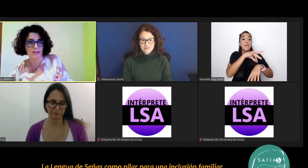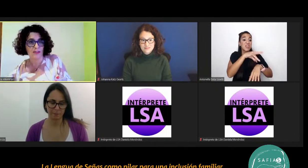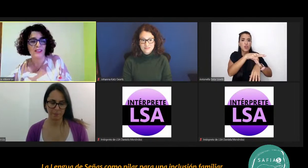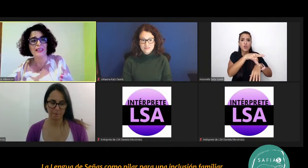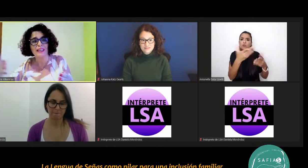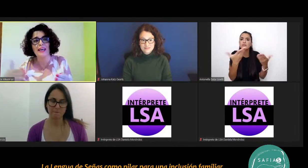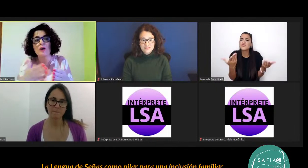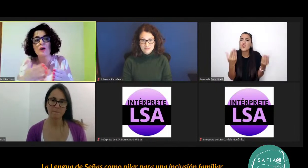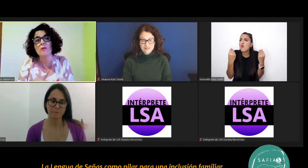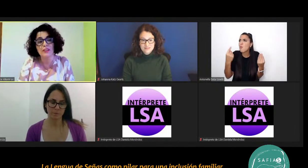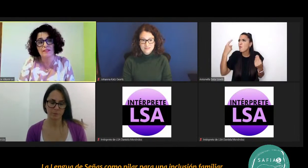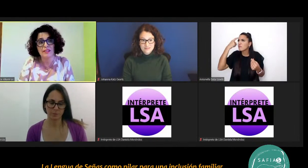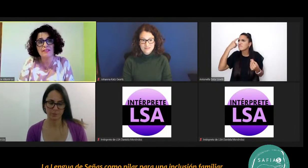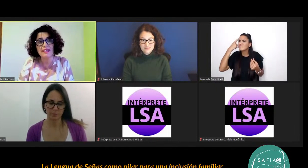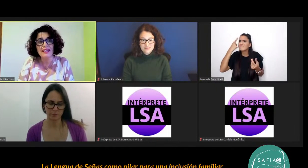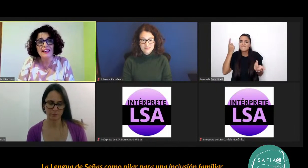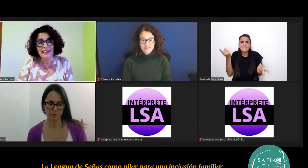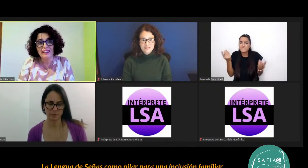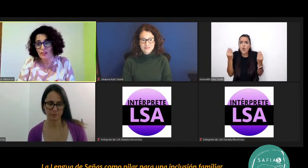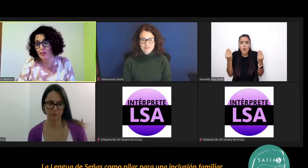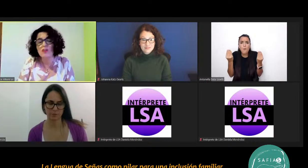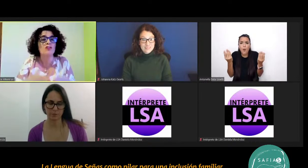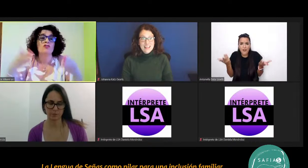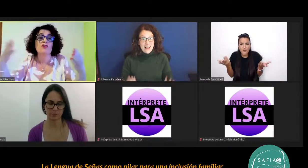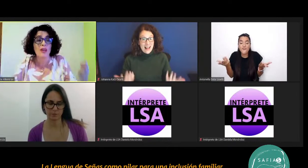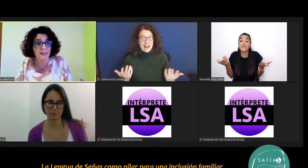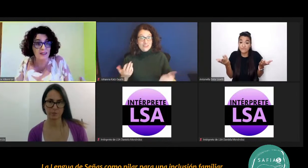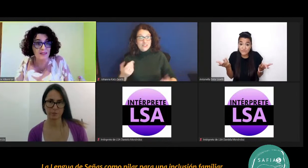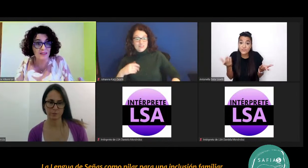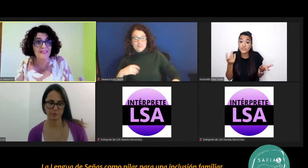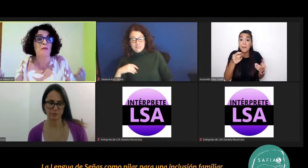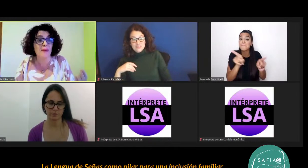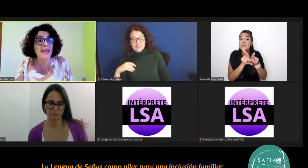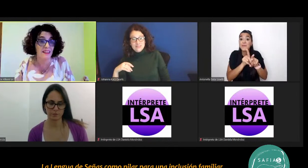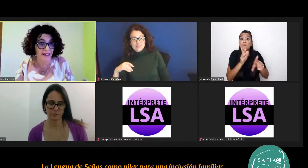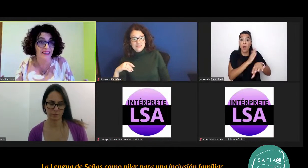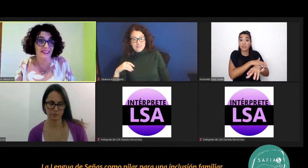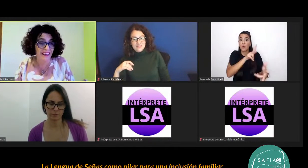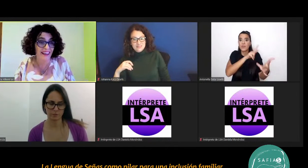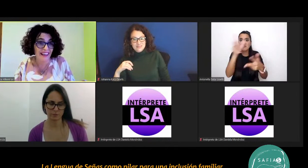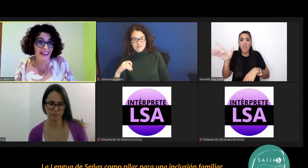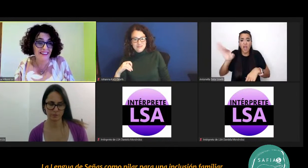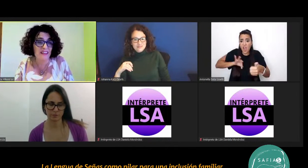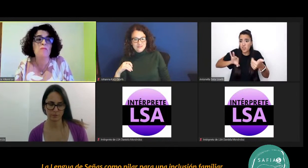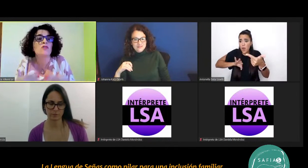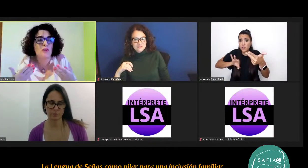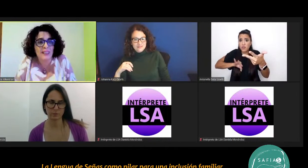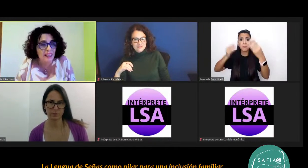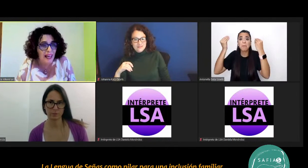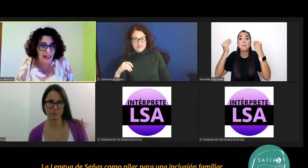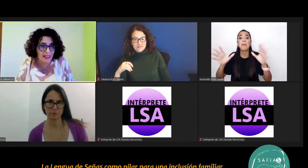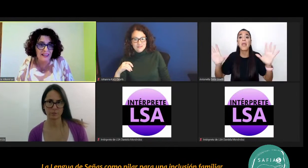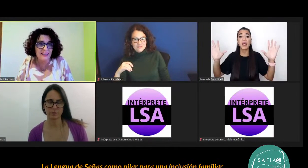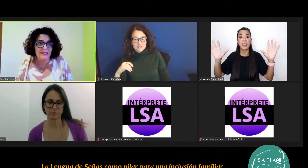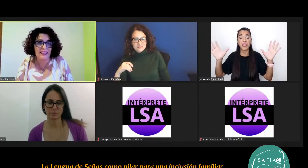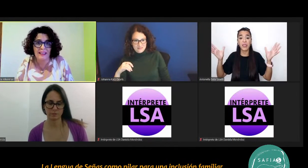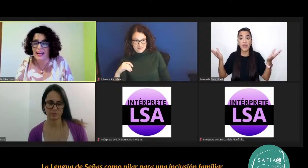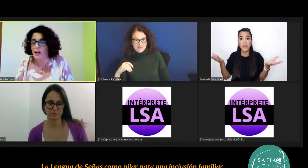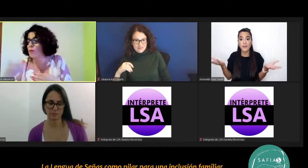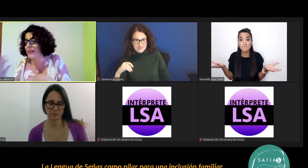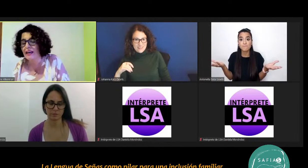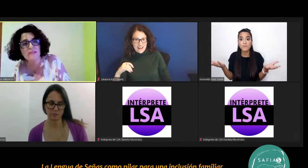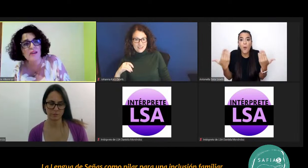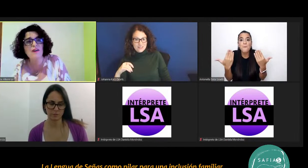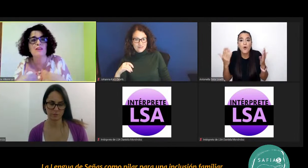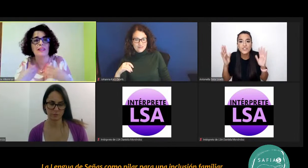todo eso, y es como vos decís, que todos esos años se pierden en esa posibilidad de